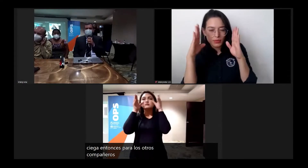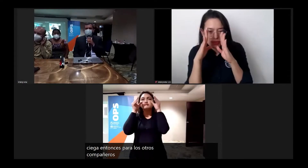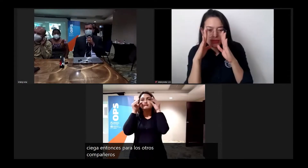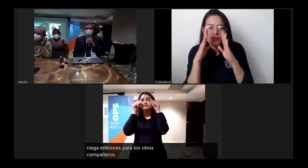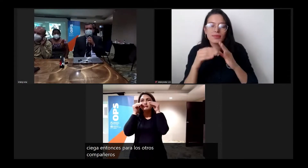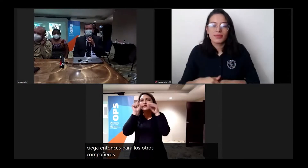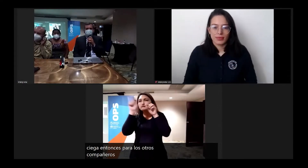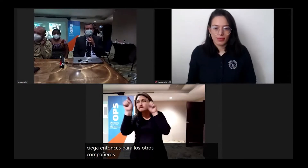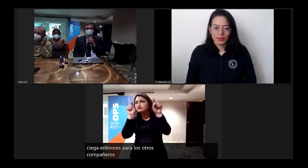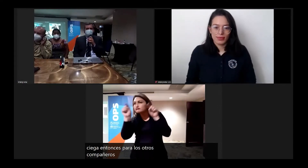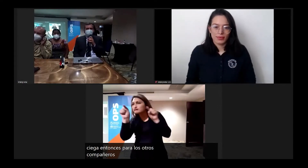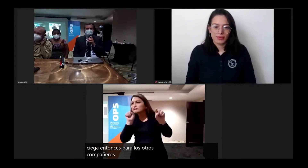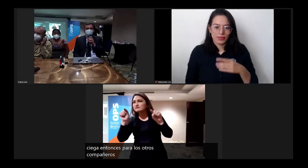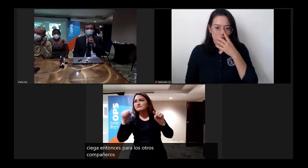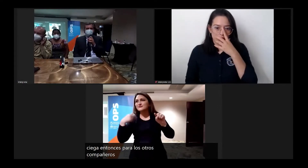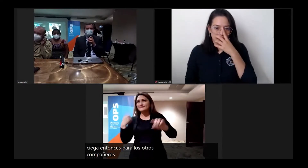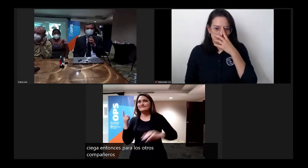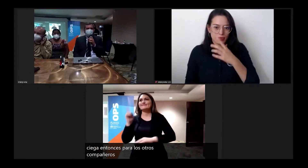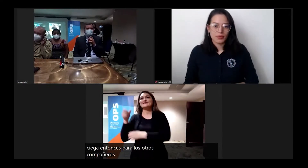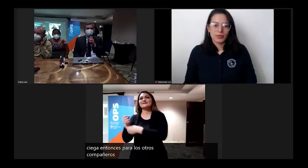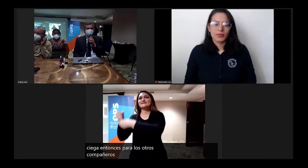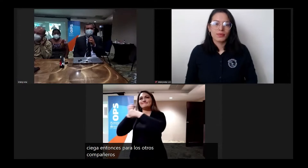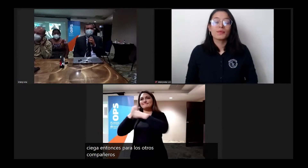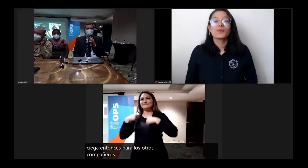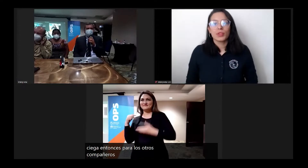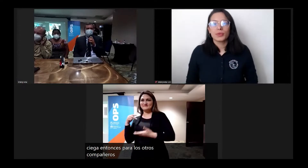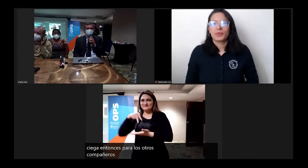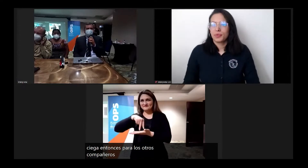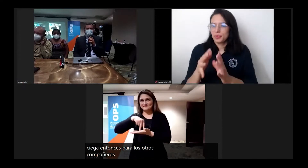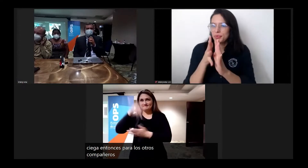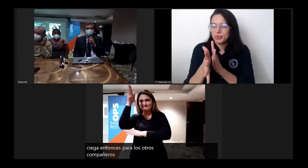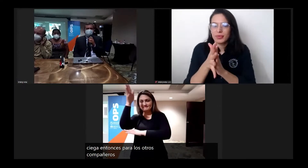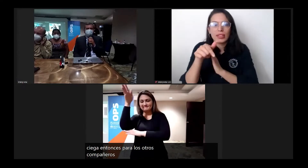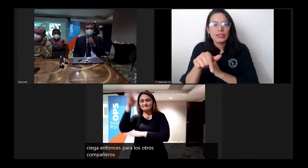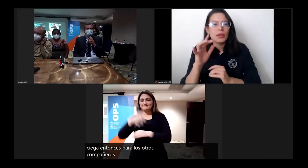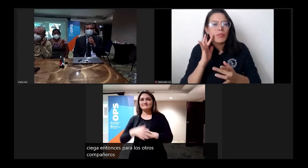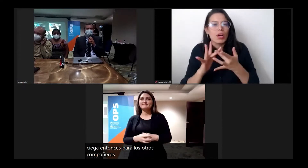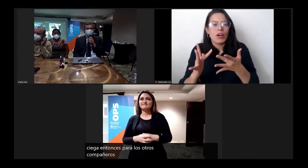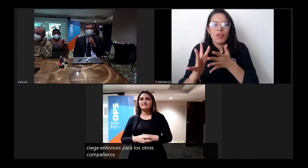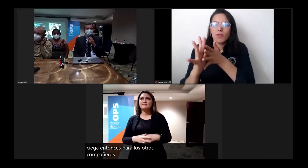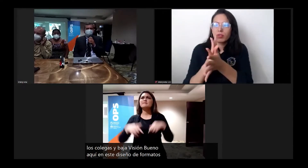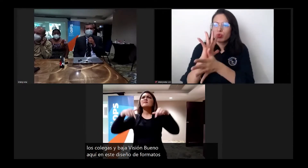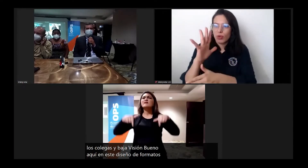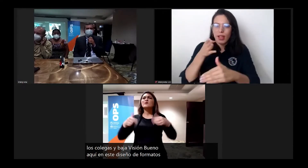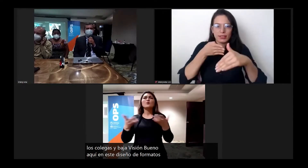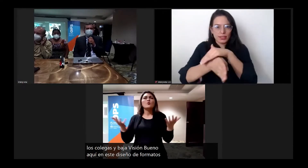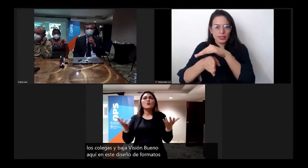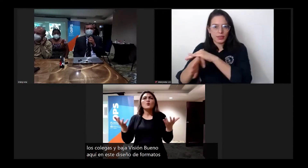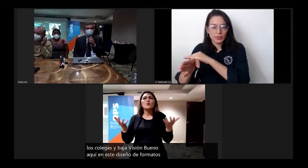aquí en este diseño de formatos accesibles y recomendaciones para los gobiernos y para los